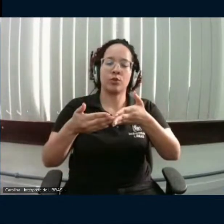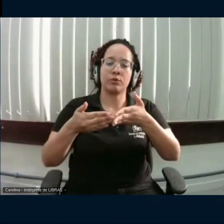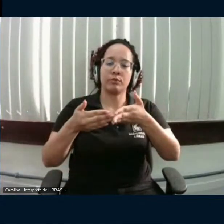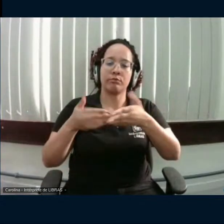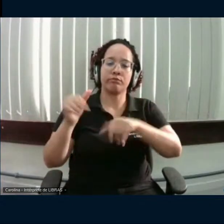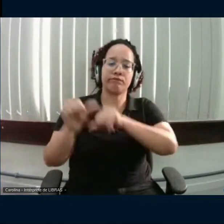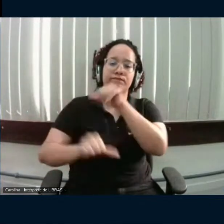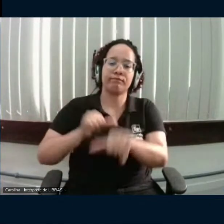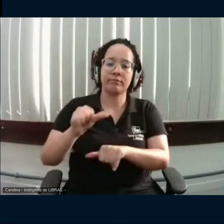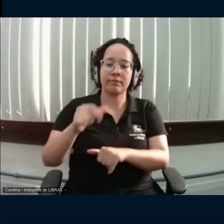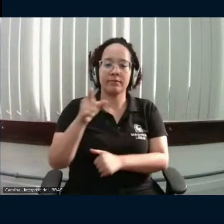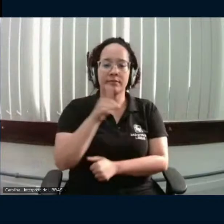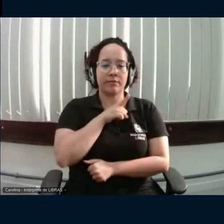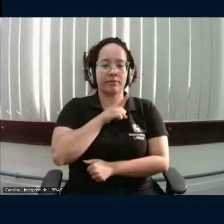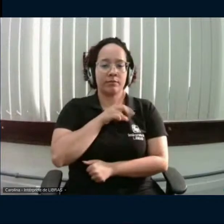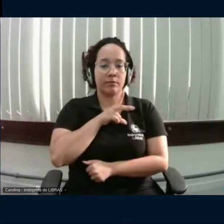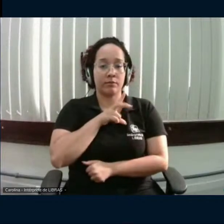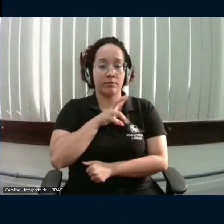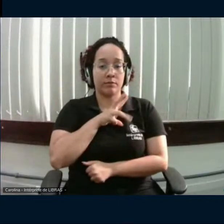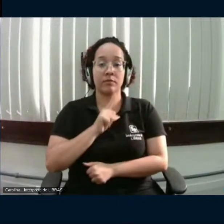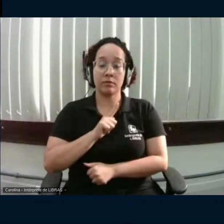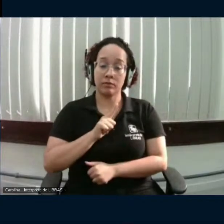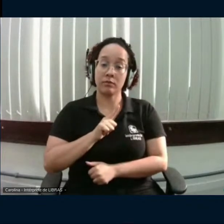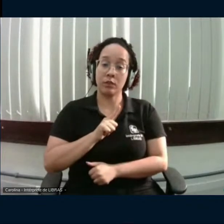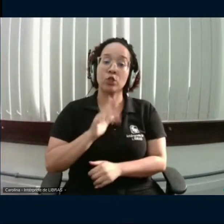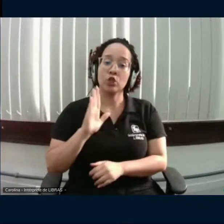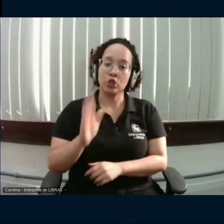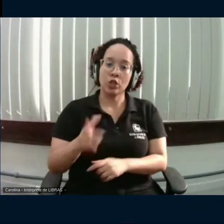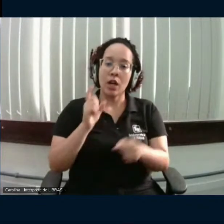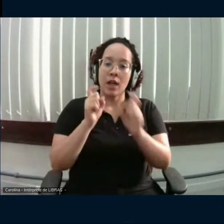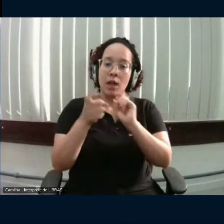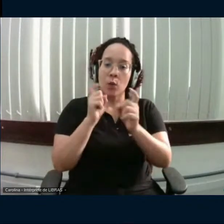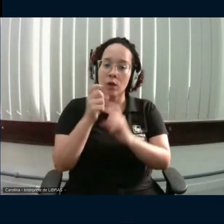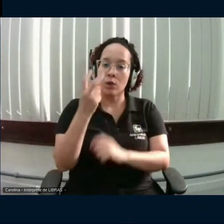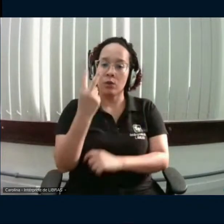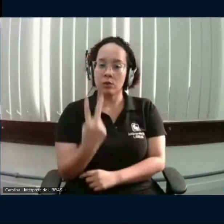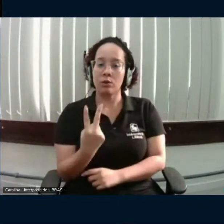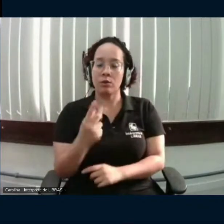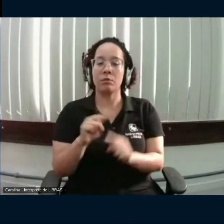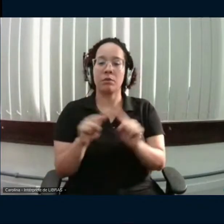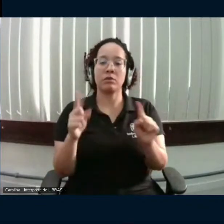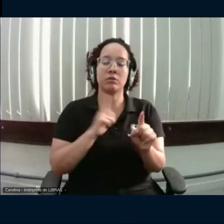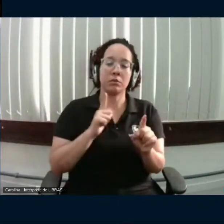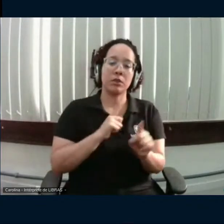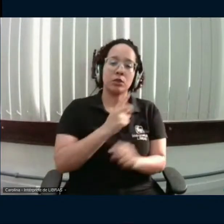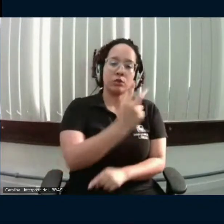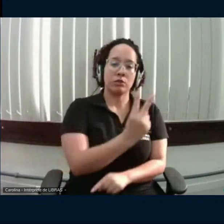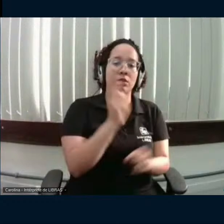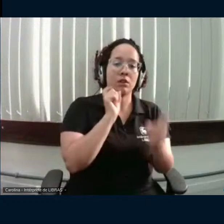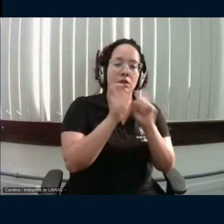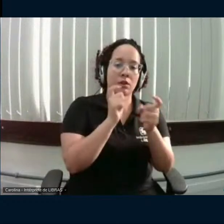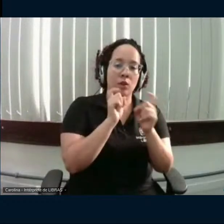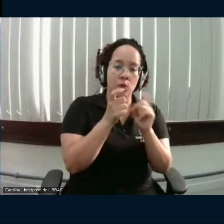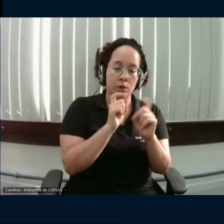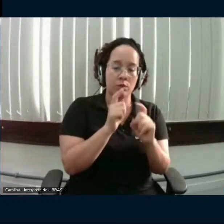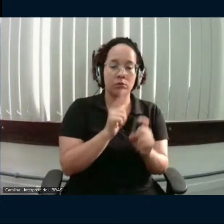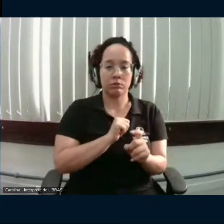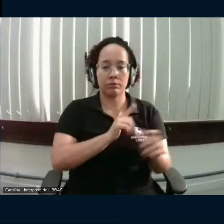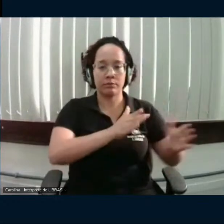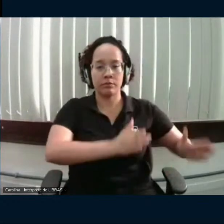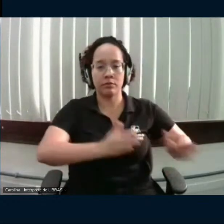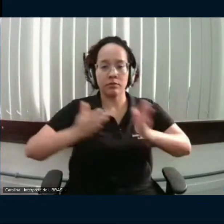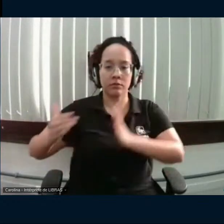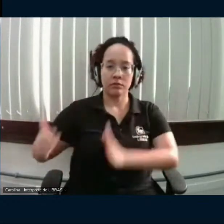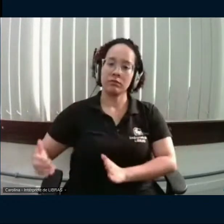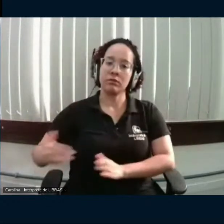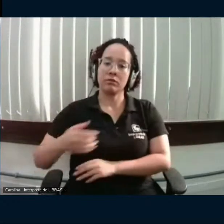E já tivemos 2 encontros, né, tarde e noite, e agora nós teremos mais 2 encontros no mesmo dia, períodos